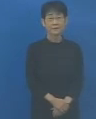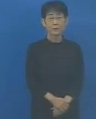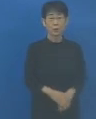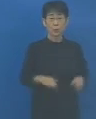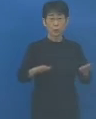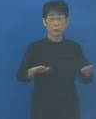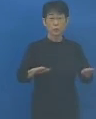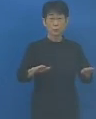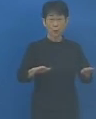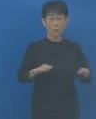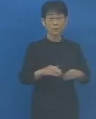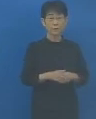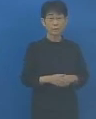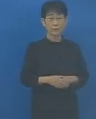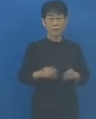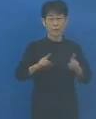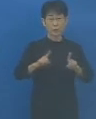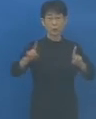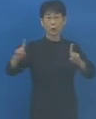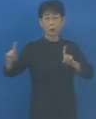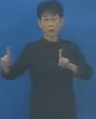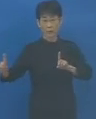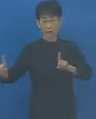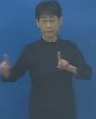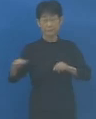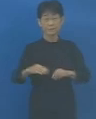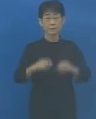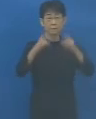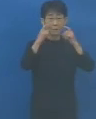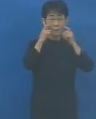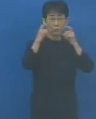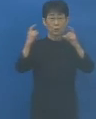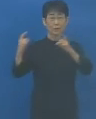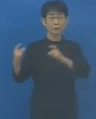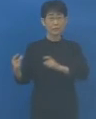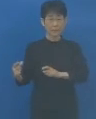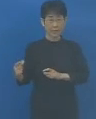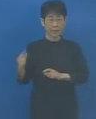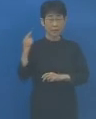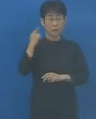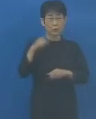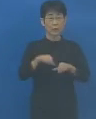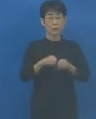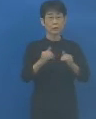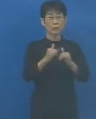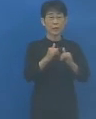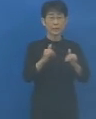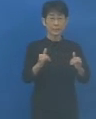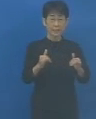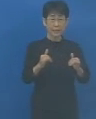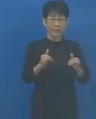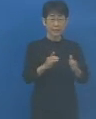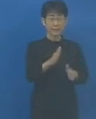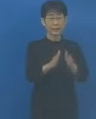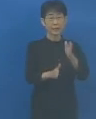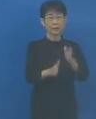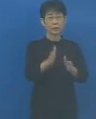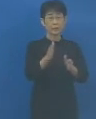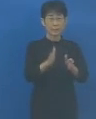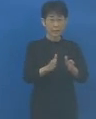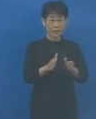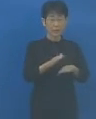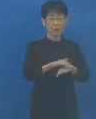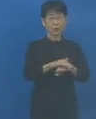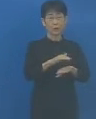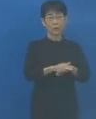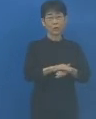本日も、距離を取りまして、マスクを外して、聴覚障害者に配慮した形を取らさせていただい